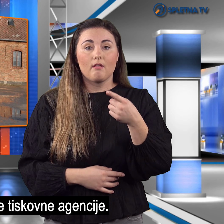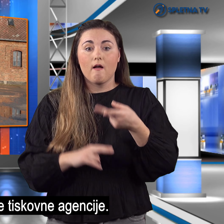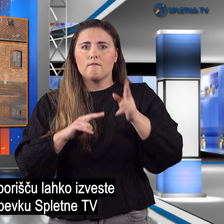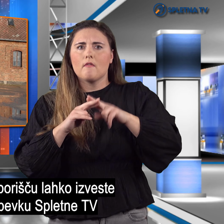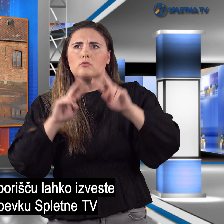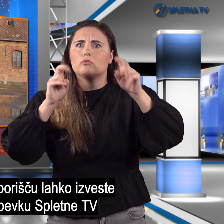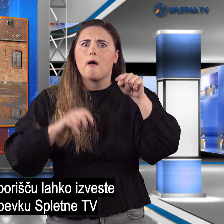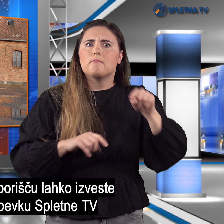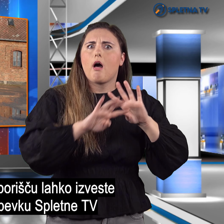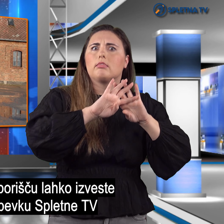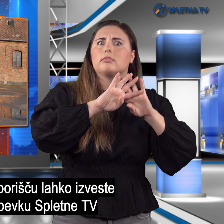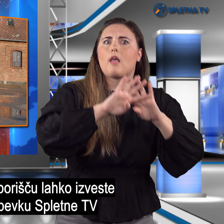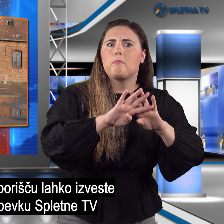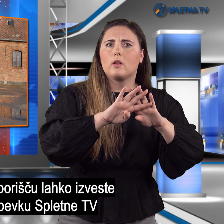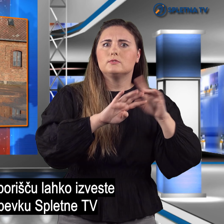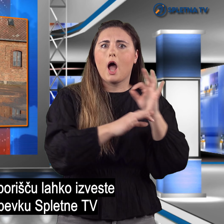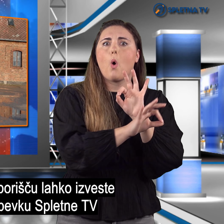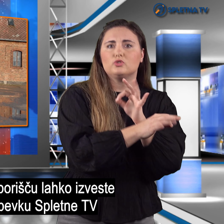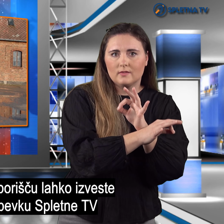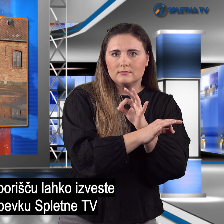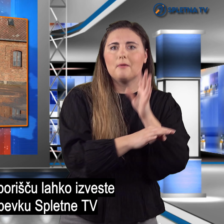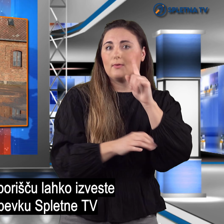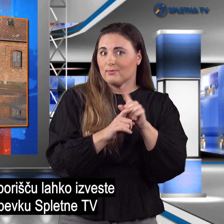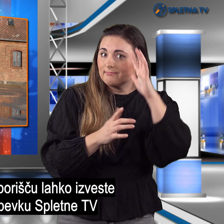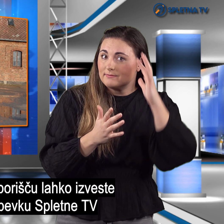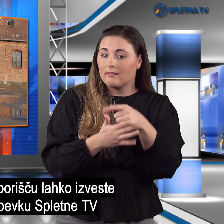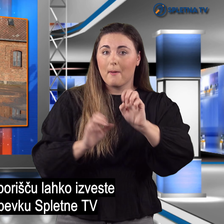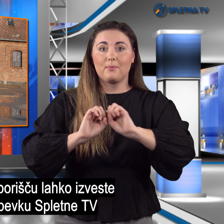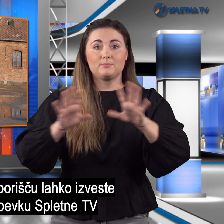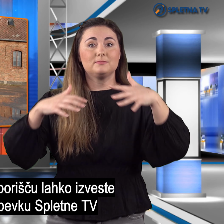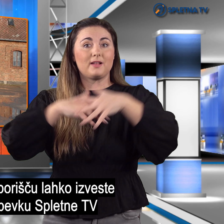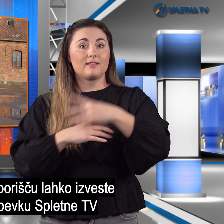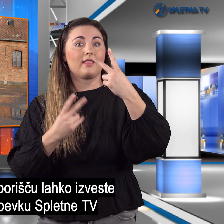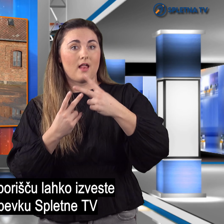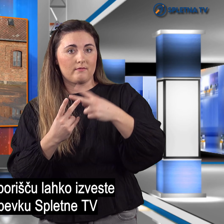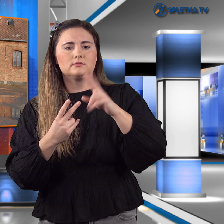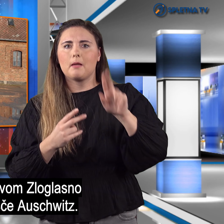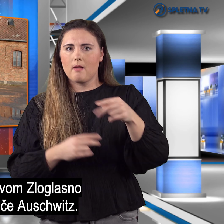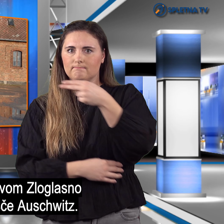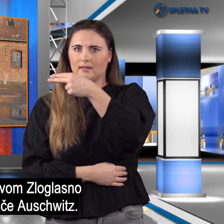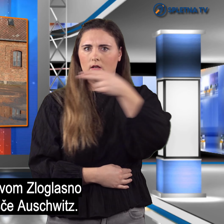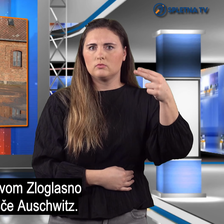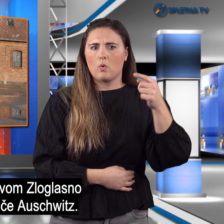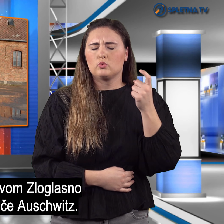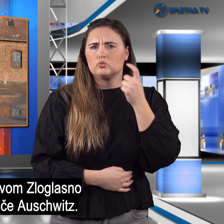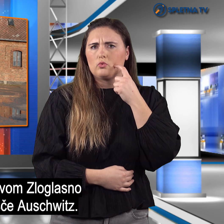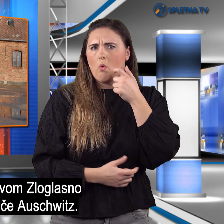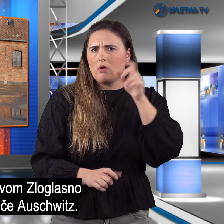Več o tem taborišču lahko izveste tudi v prispevku spletne TV z naslovom Zloglasno taborišče Auschwitz.